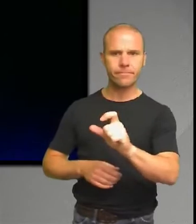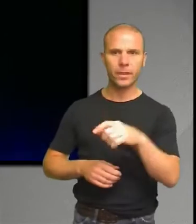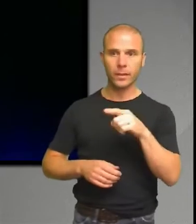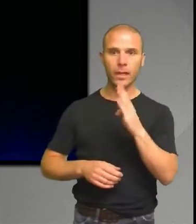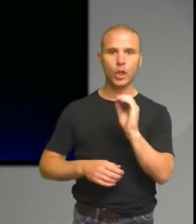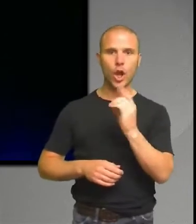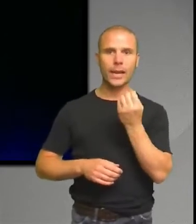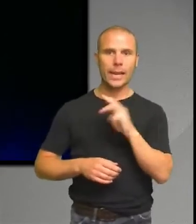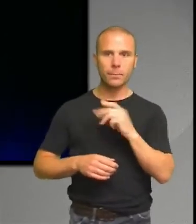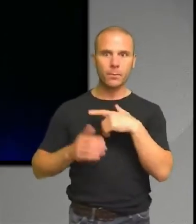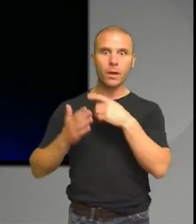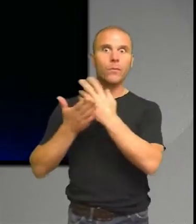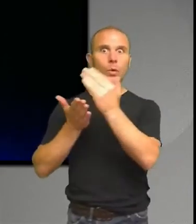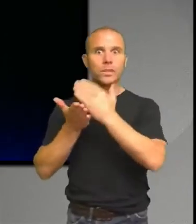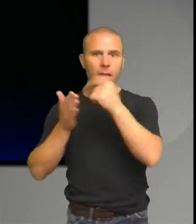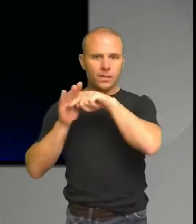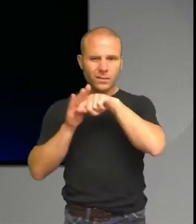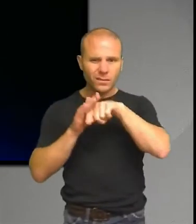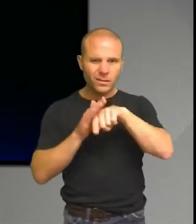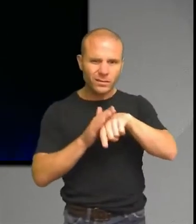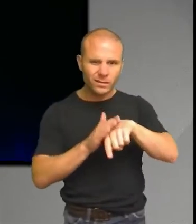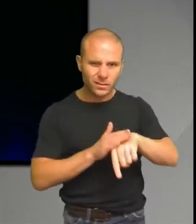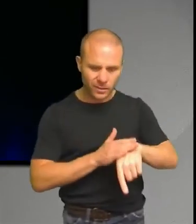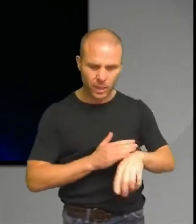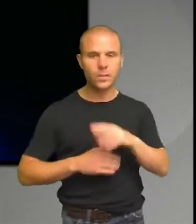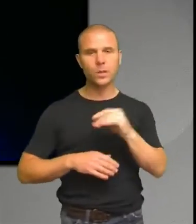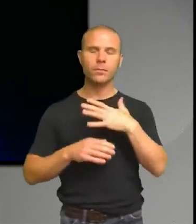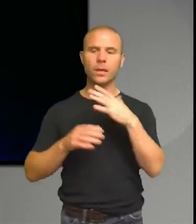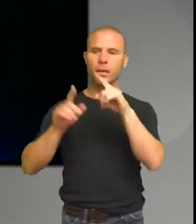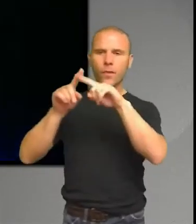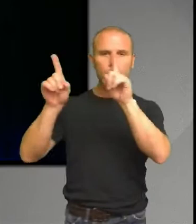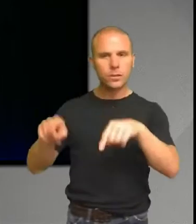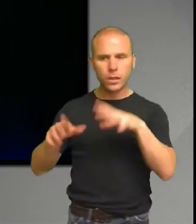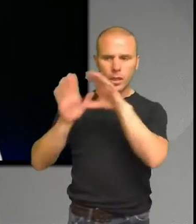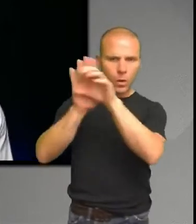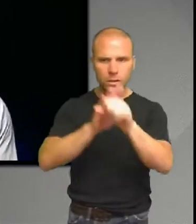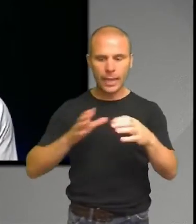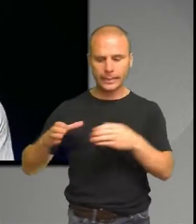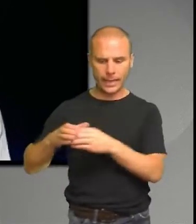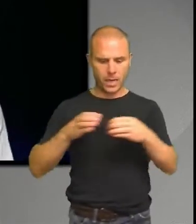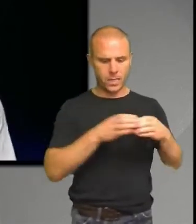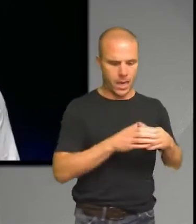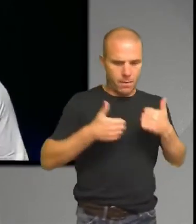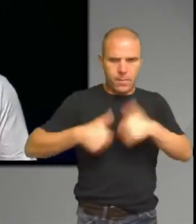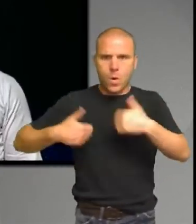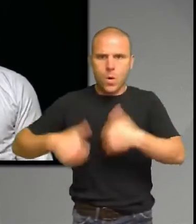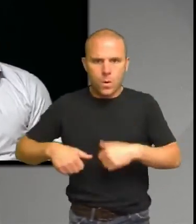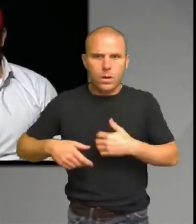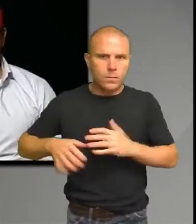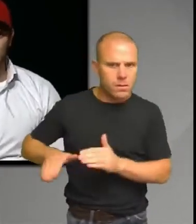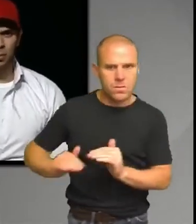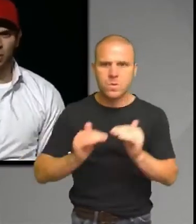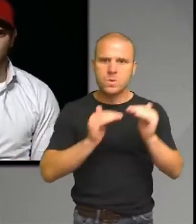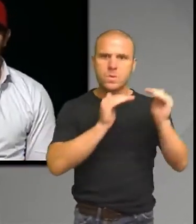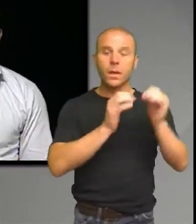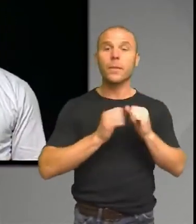Dalen fortsatte att begå kriminalitet, krossa fönster, gängbråk. Men det var inte så från början.